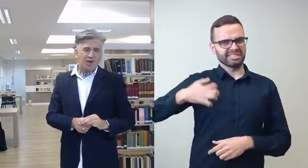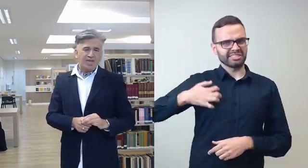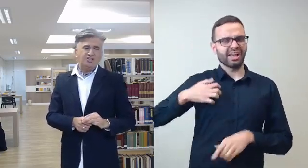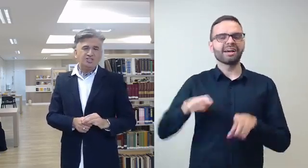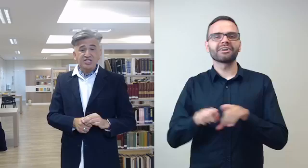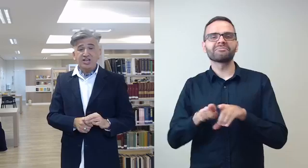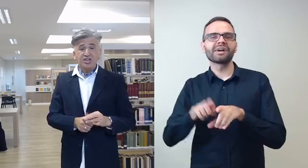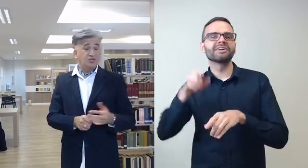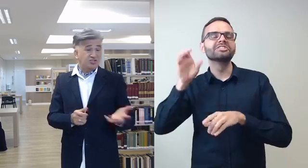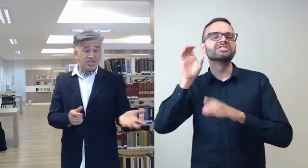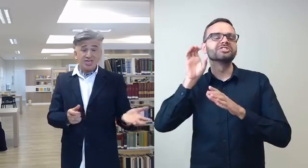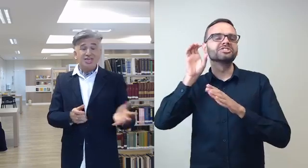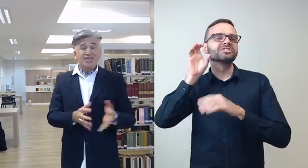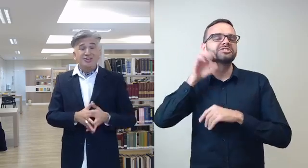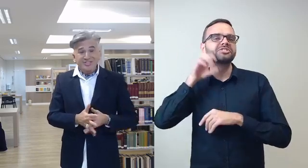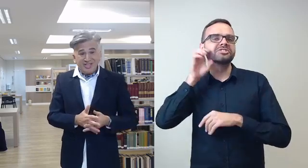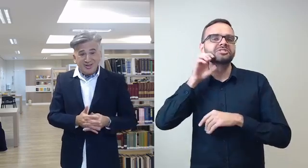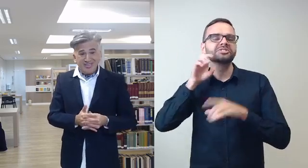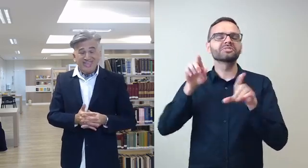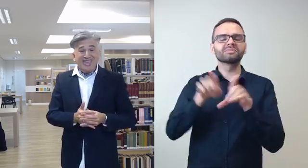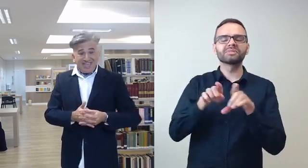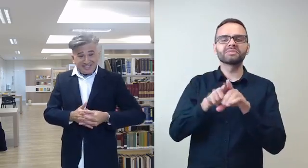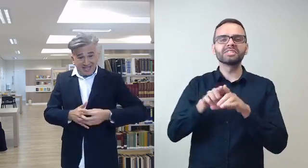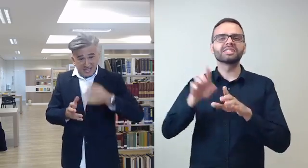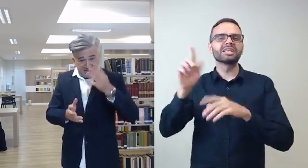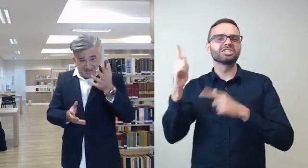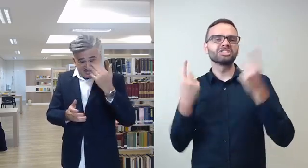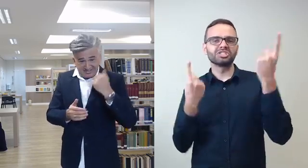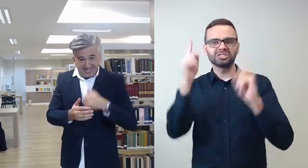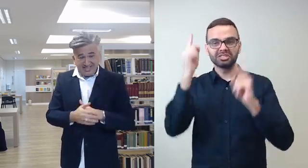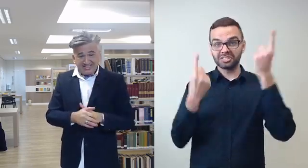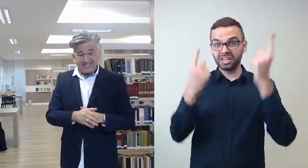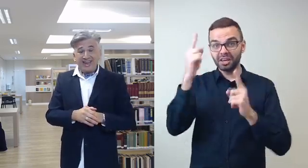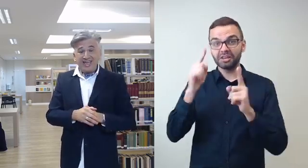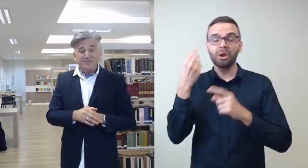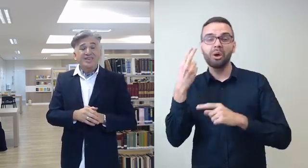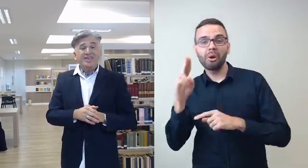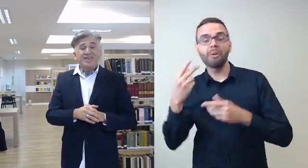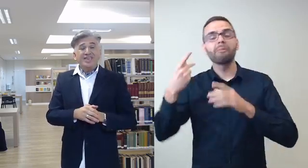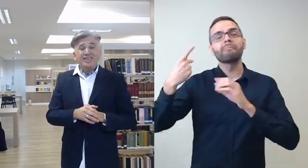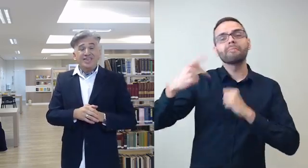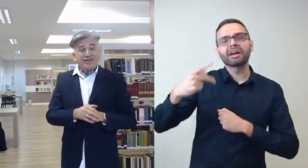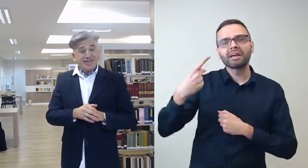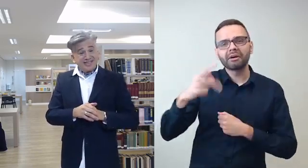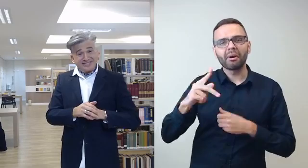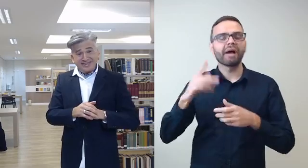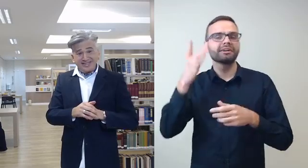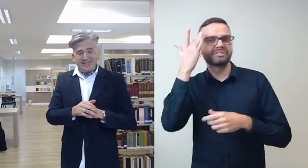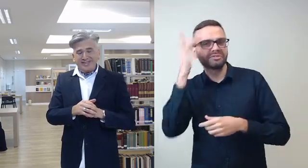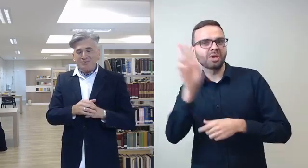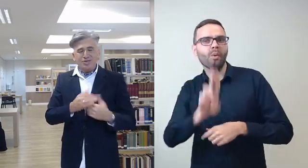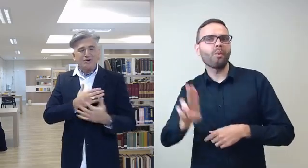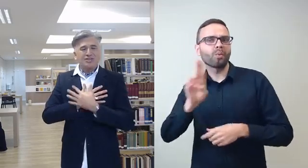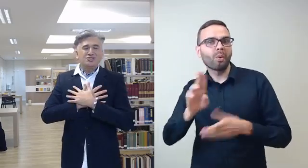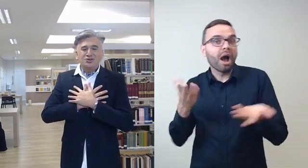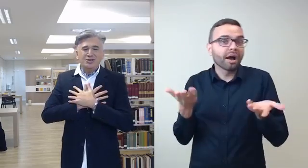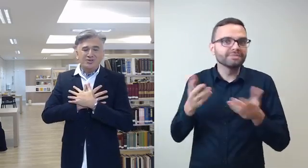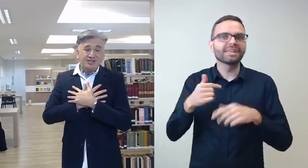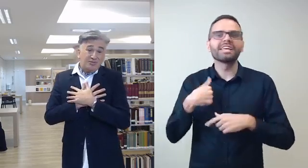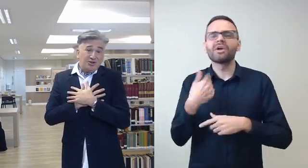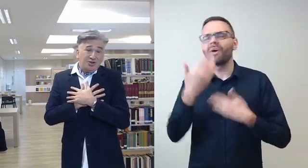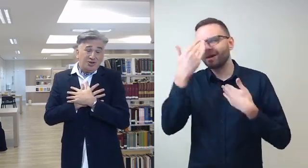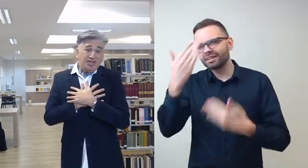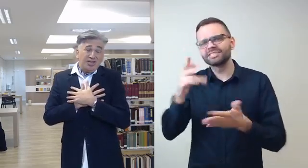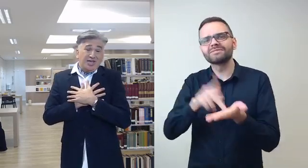Paraguay, Chile, no sé dónde, está mirando esta live quero agradecer-te de mi corazón e